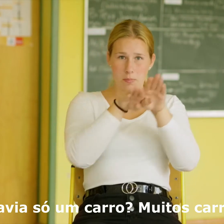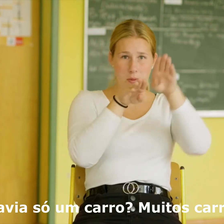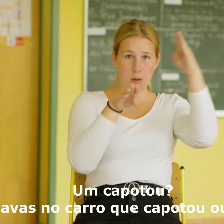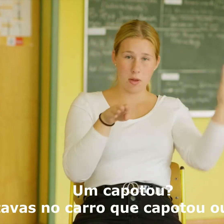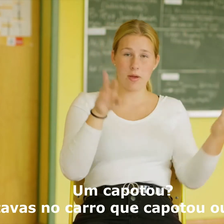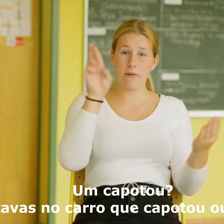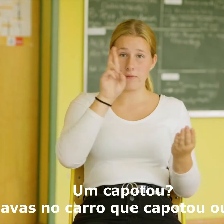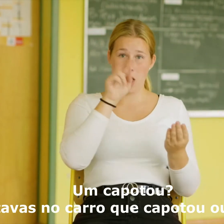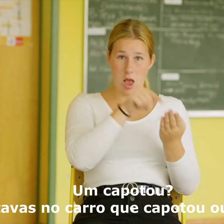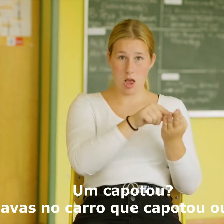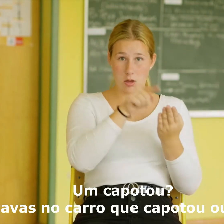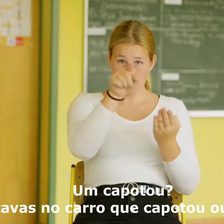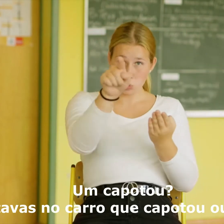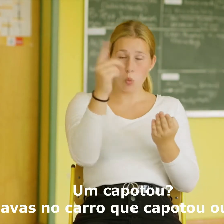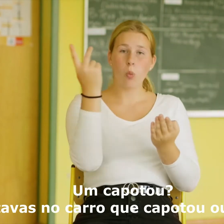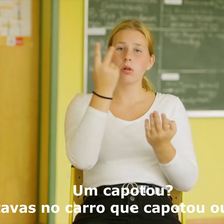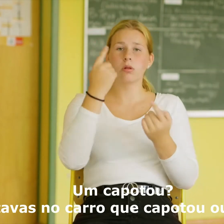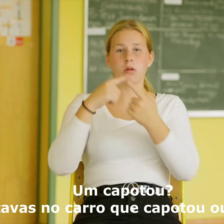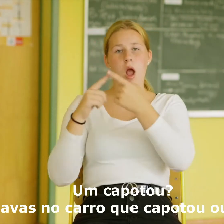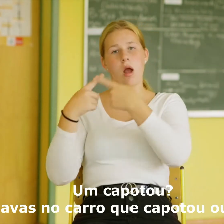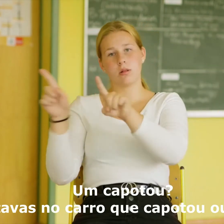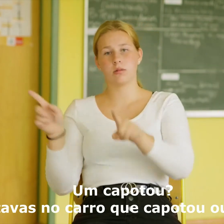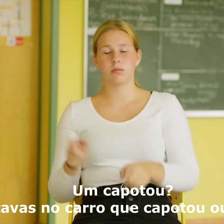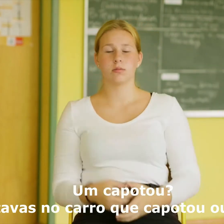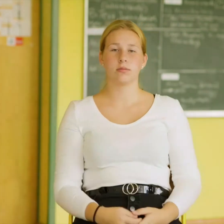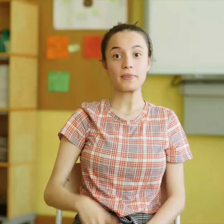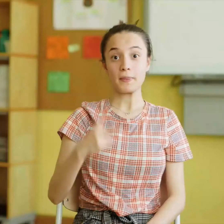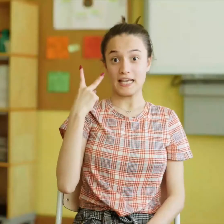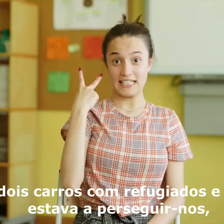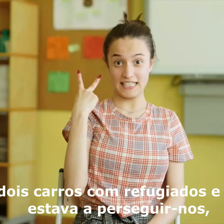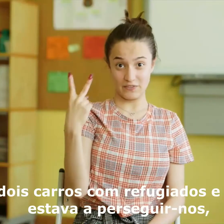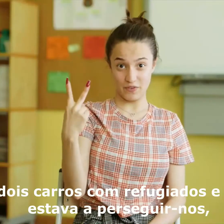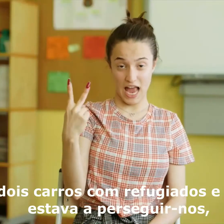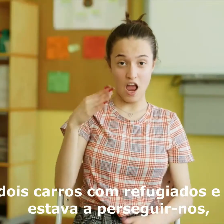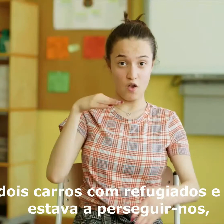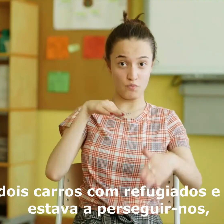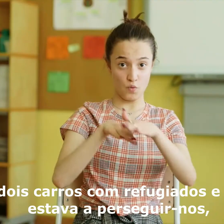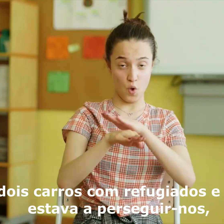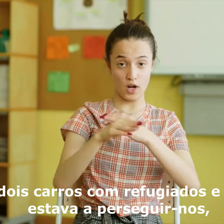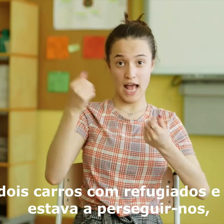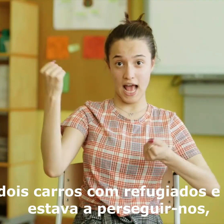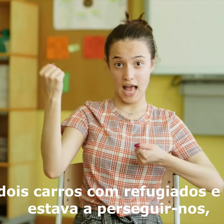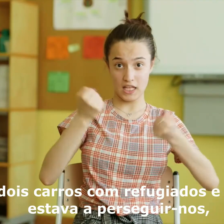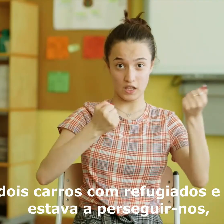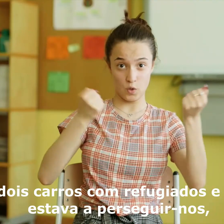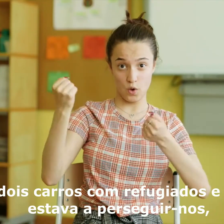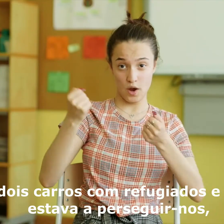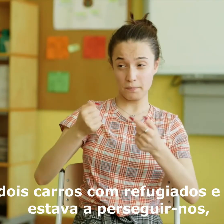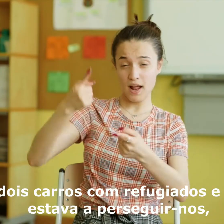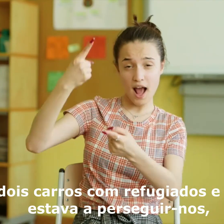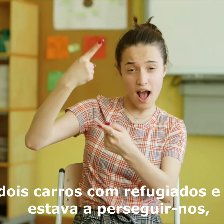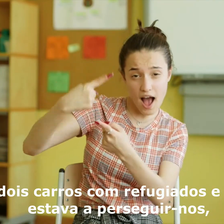houve um que captou, tu ias naquele que captou, no outro, como é que foi? Sim, haviam 2 carros com refugiados